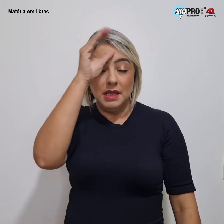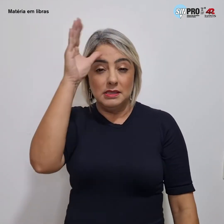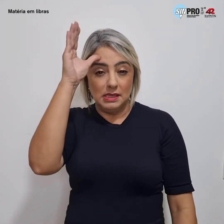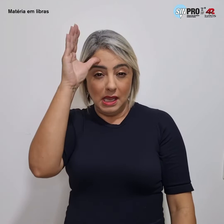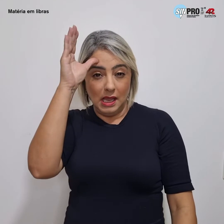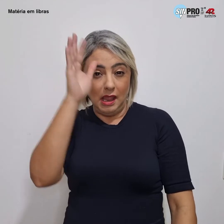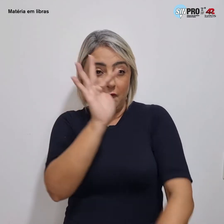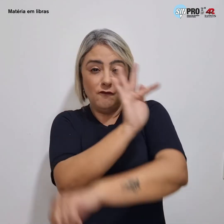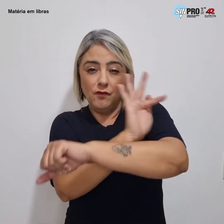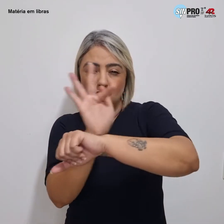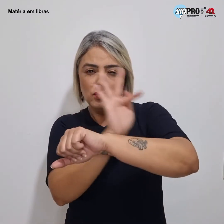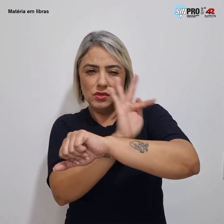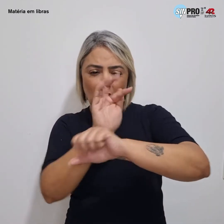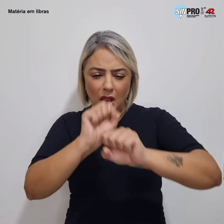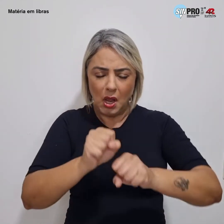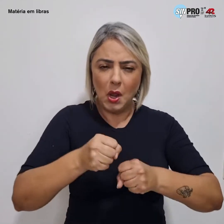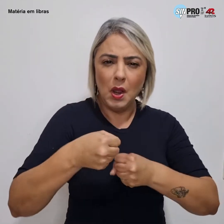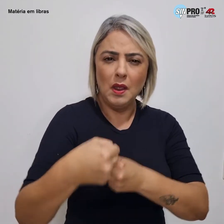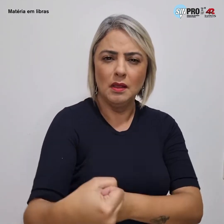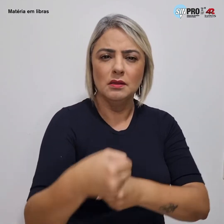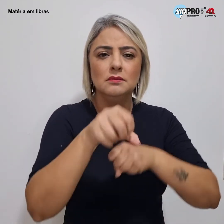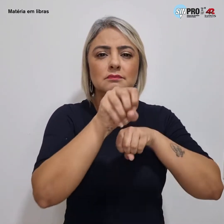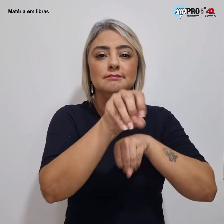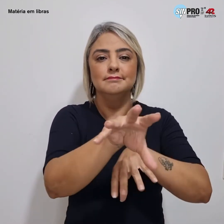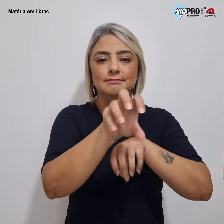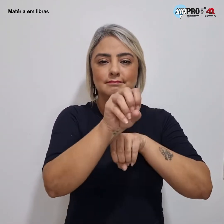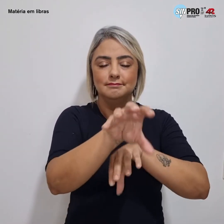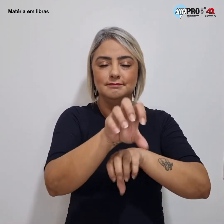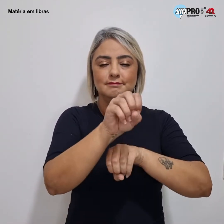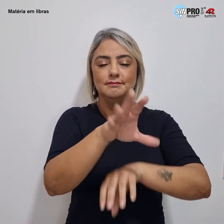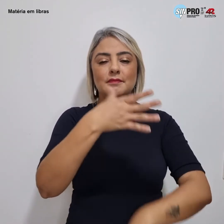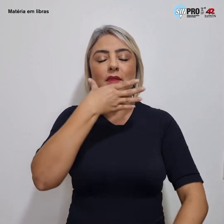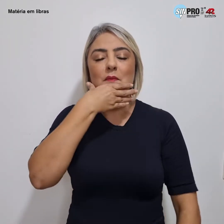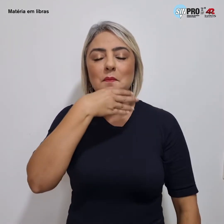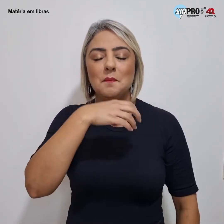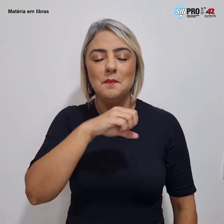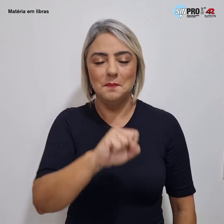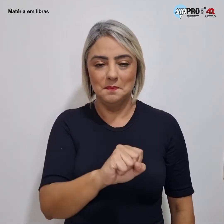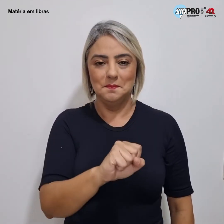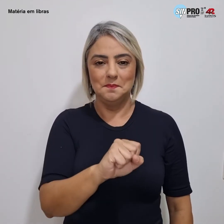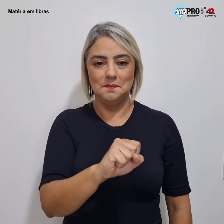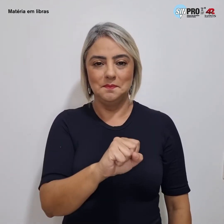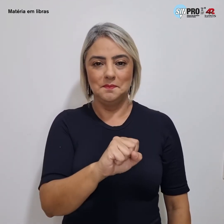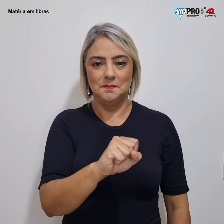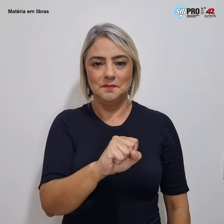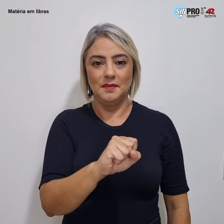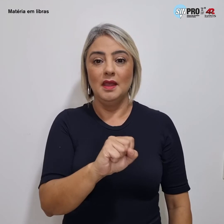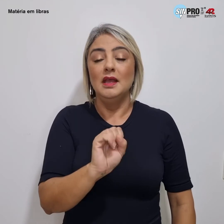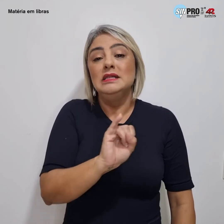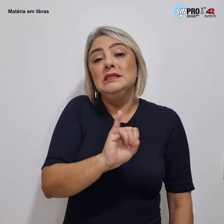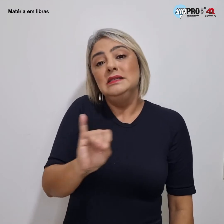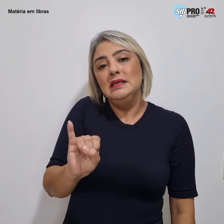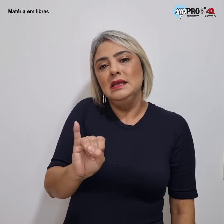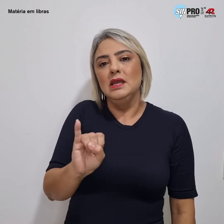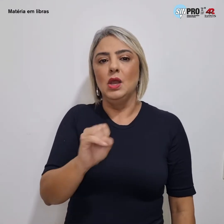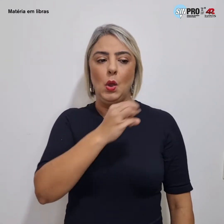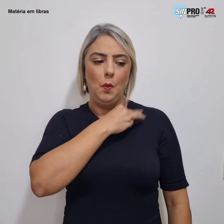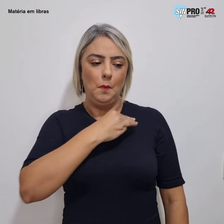Analfabetismo funcional é combatido com educação Paulo Freireana. Ora, se